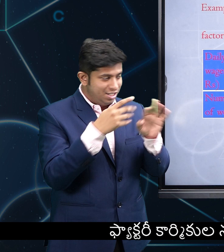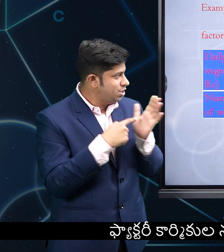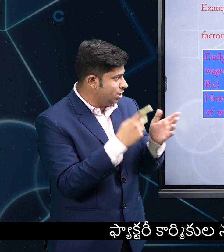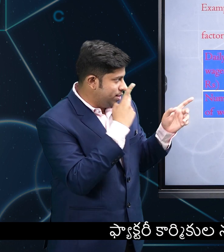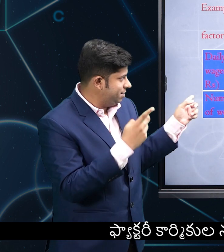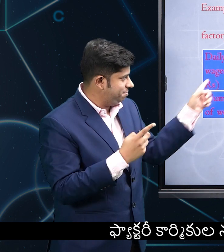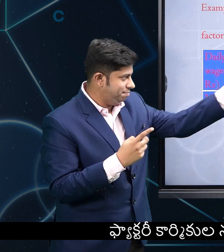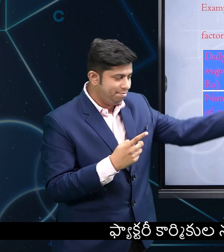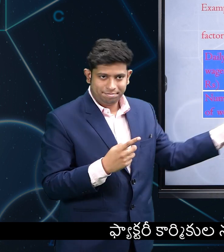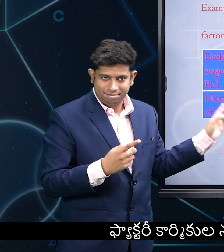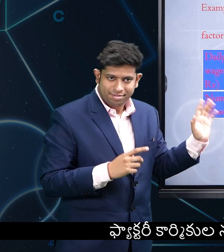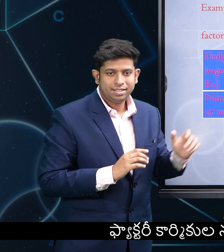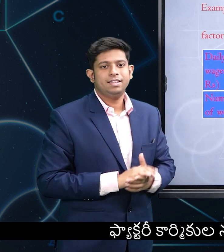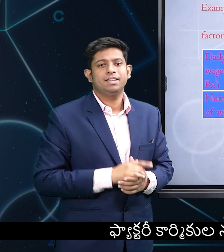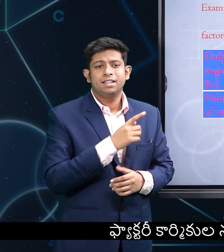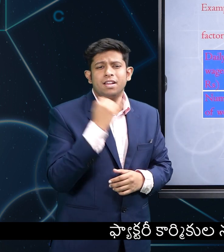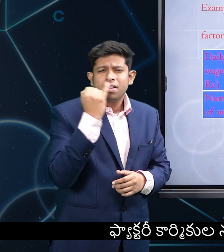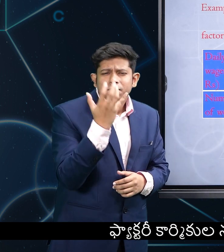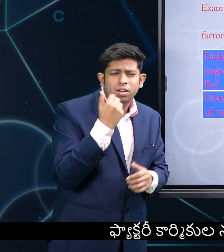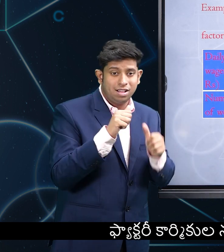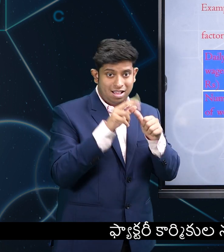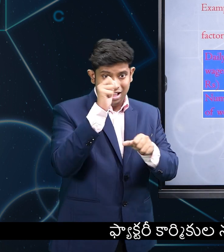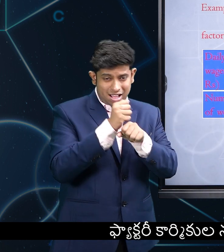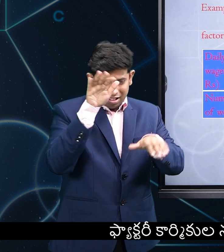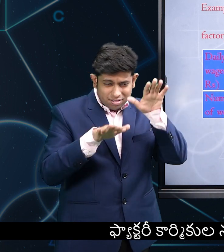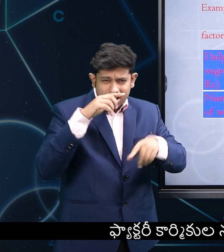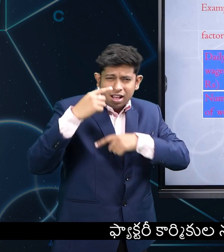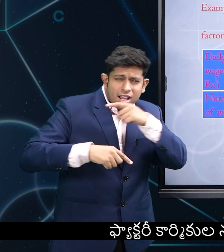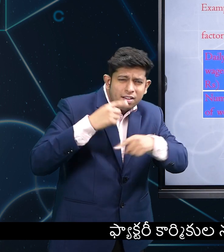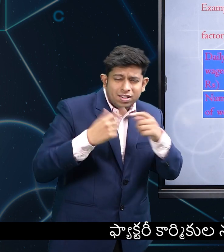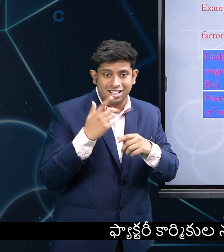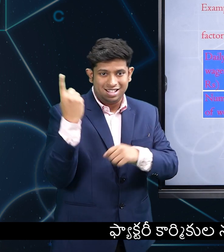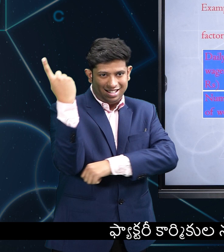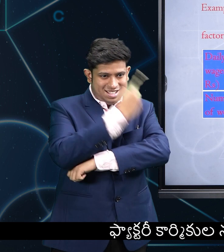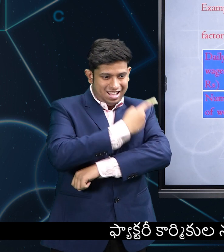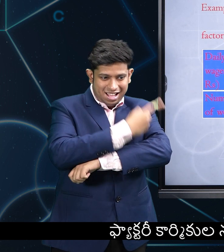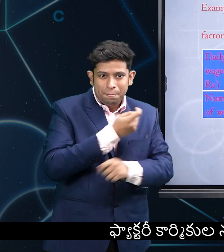ఫ్యాక్టరీ కార్మికుల సగటు రోజువారీ వేతనాన్ని కనుగొనండి.